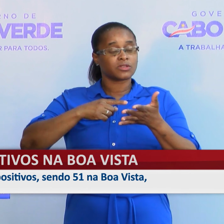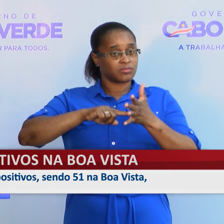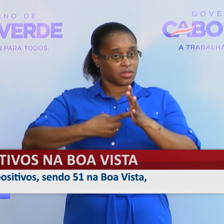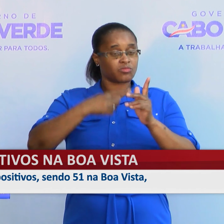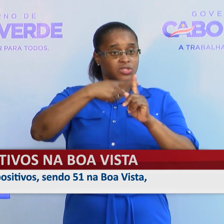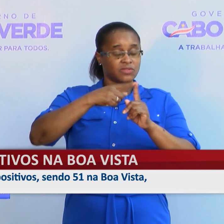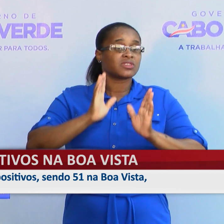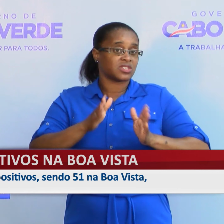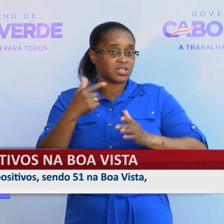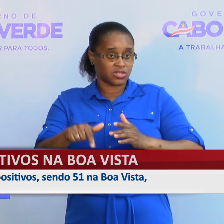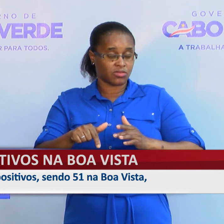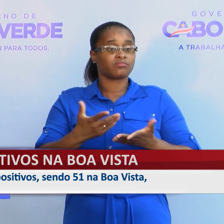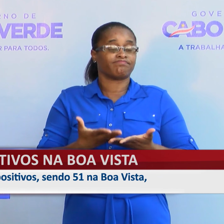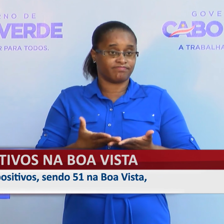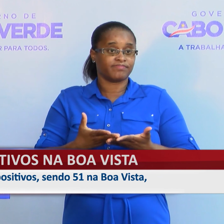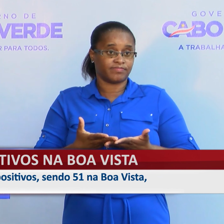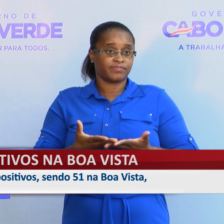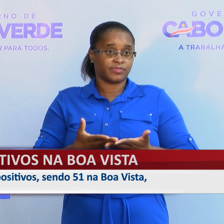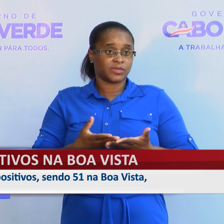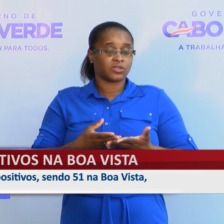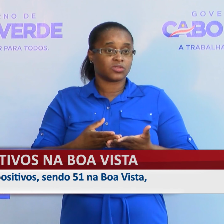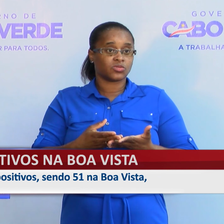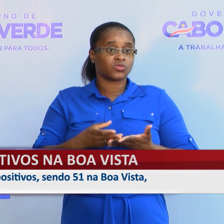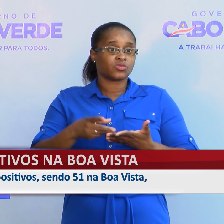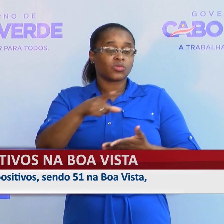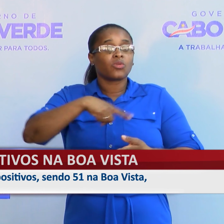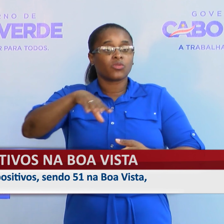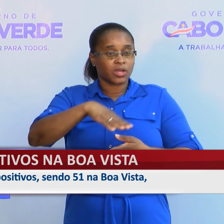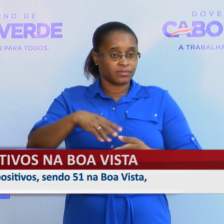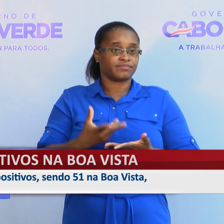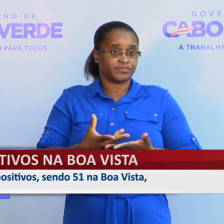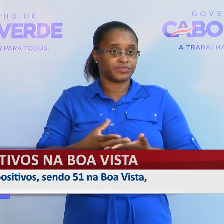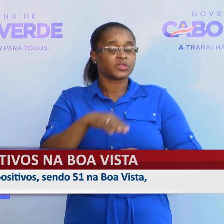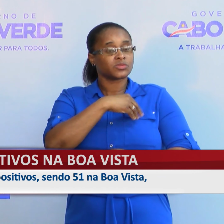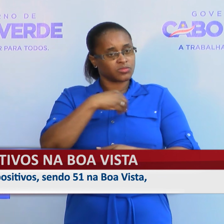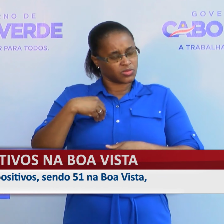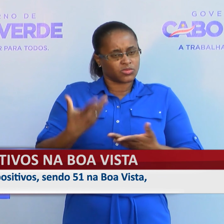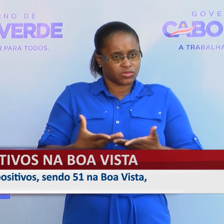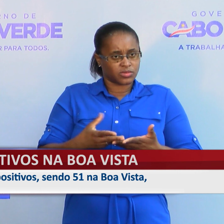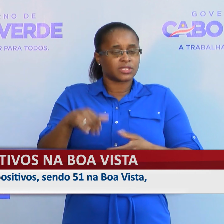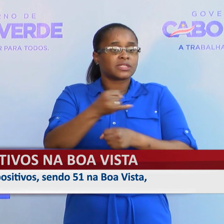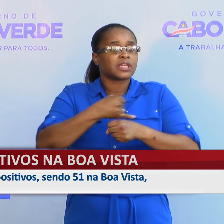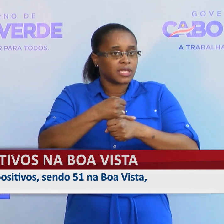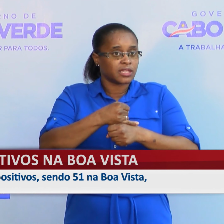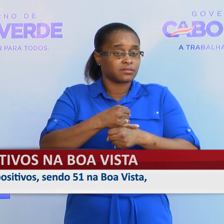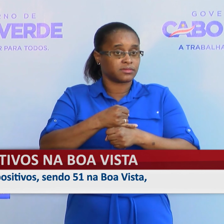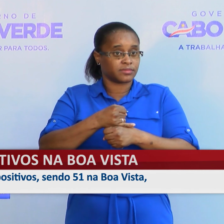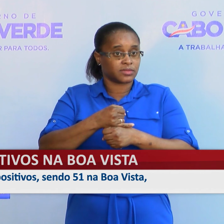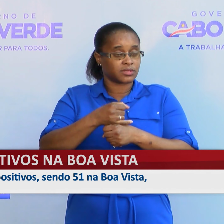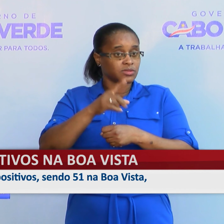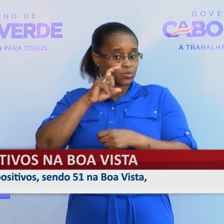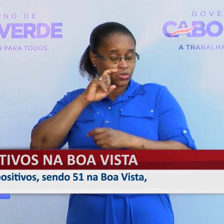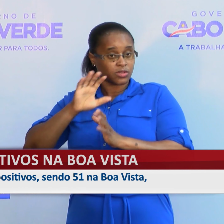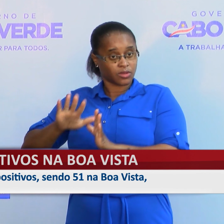processo, já estão colocados nos espaços que as autoridades sanitárias da ilha reservaram para o